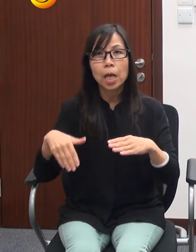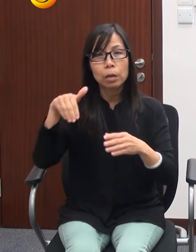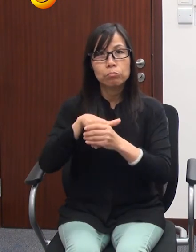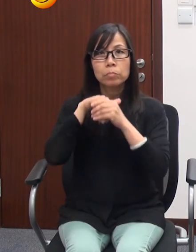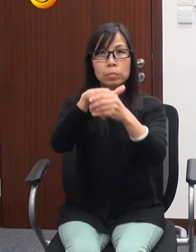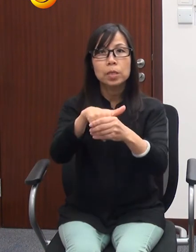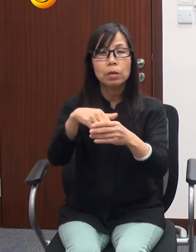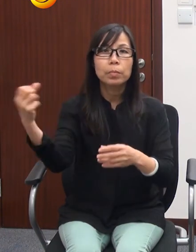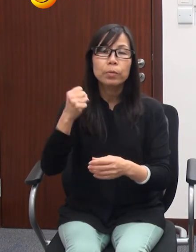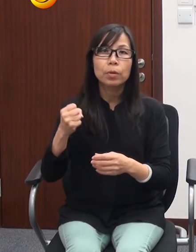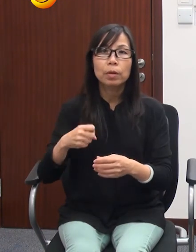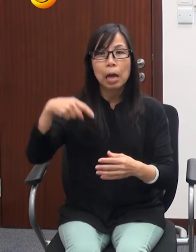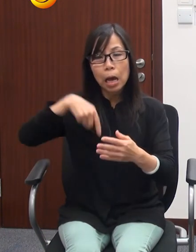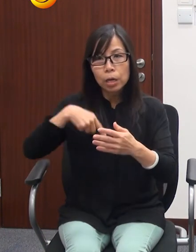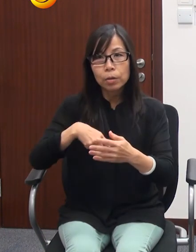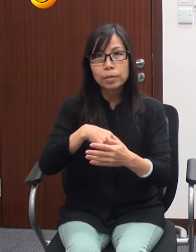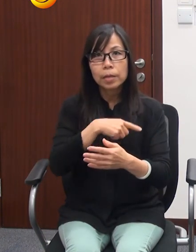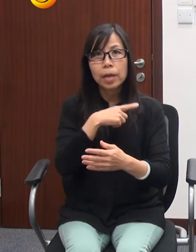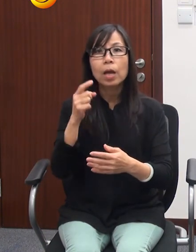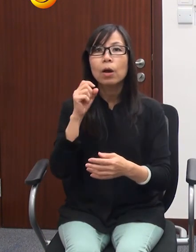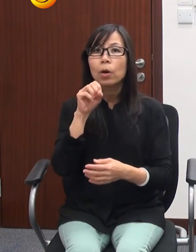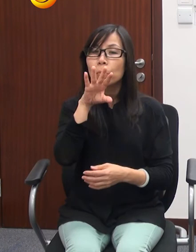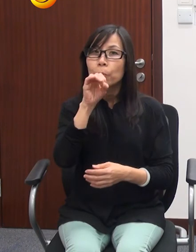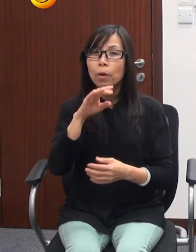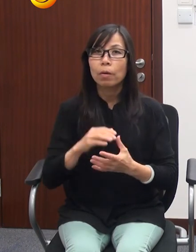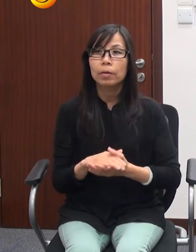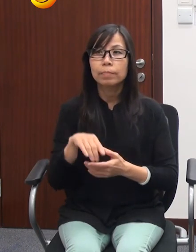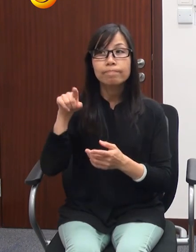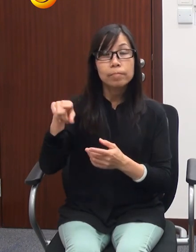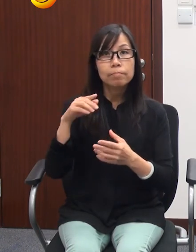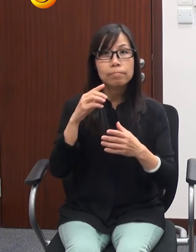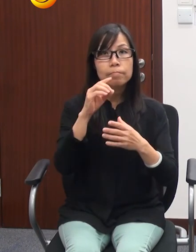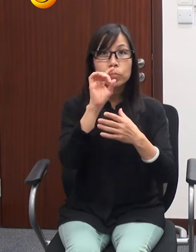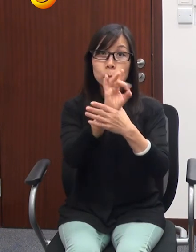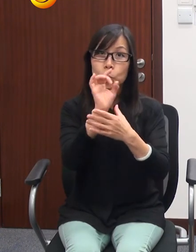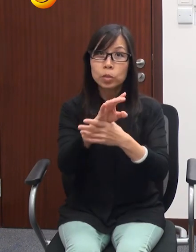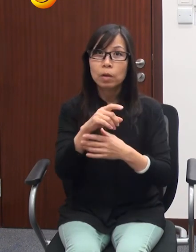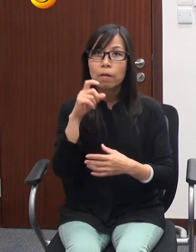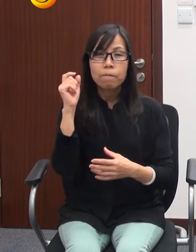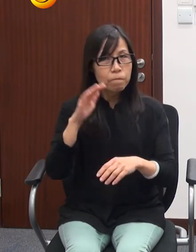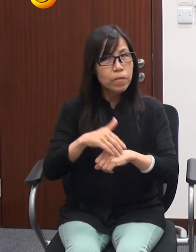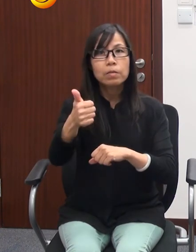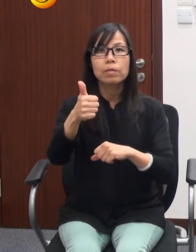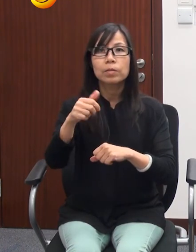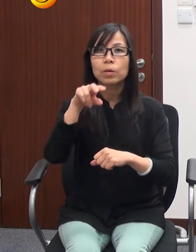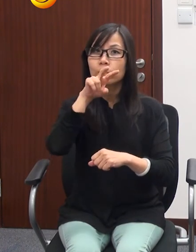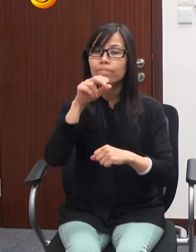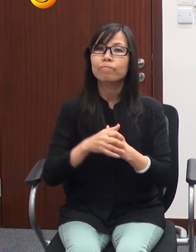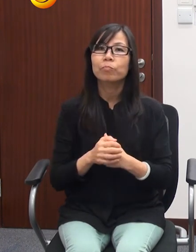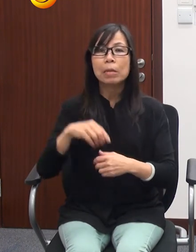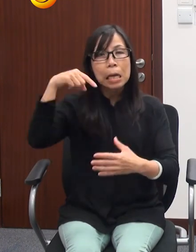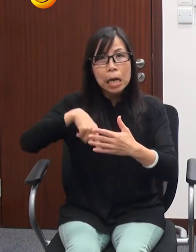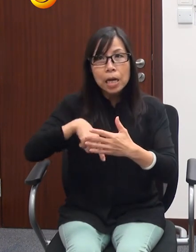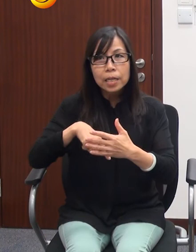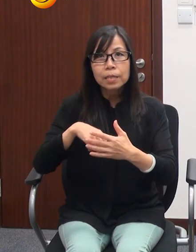諗下個禮拜我會講嘢，咁冇乜時間。咁呢套戲係好睇嘅，即係因為唔係因為我有張贈券話好睇。咁我下個禮拜